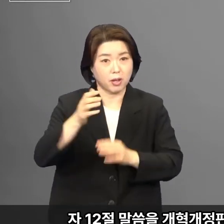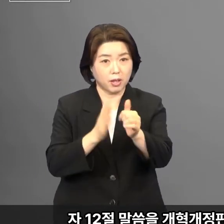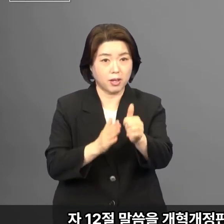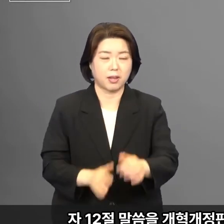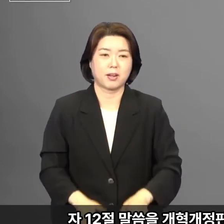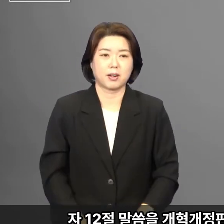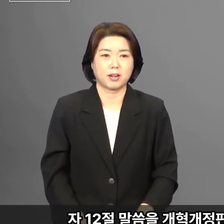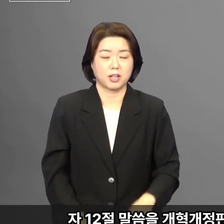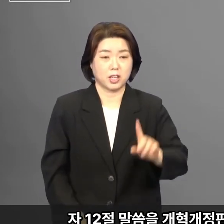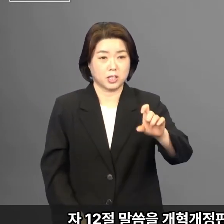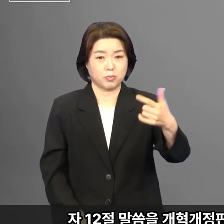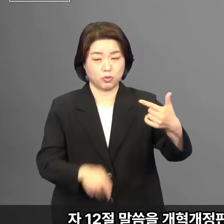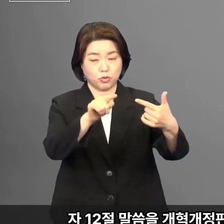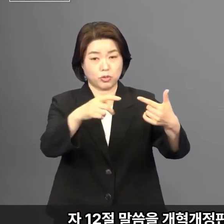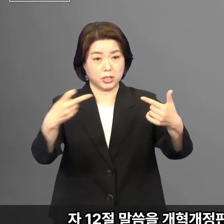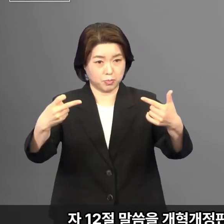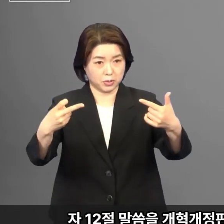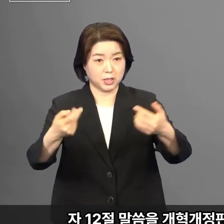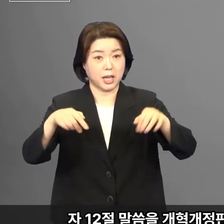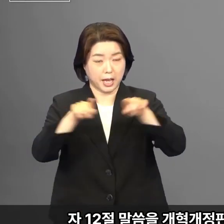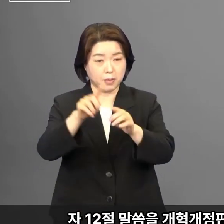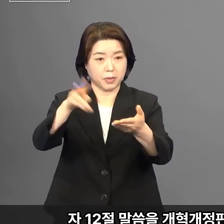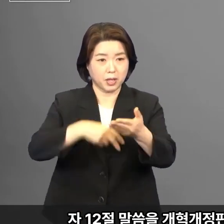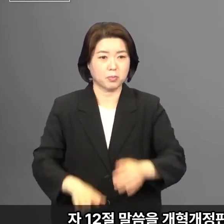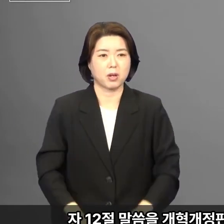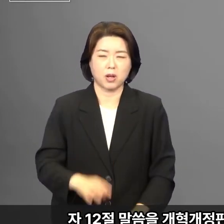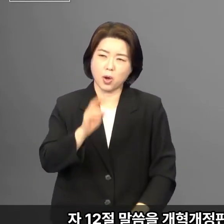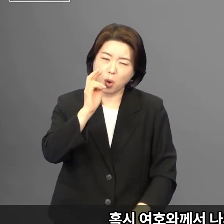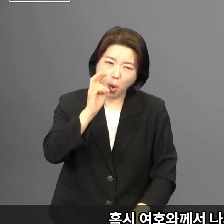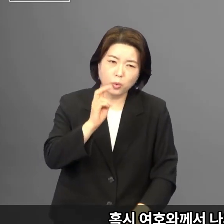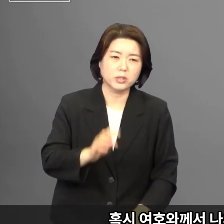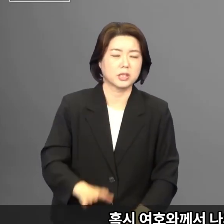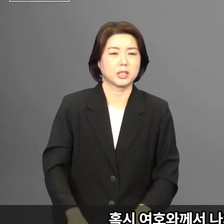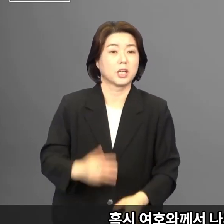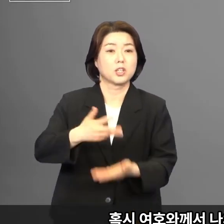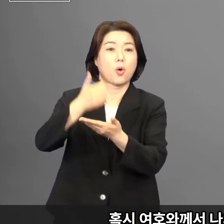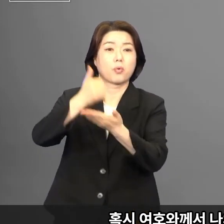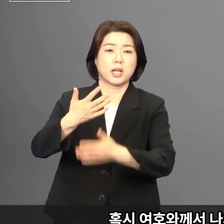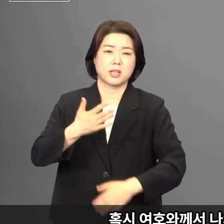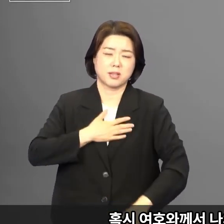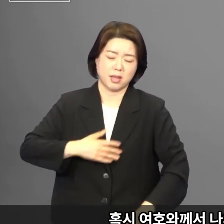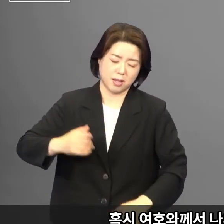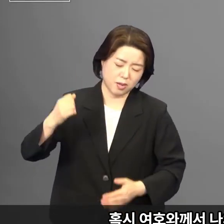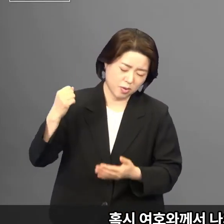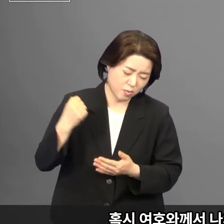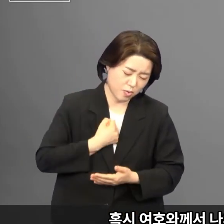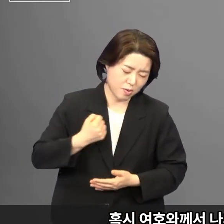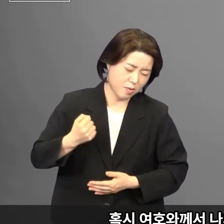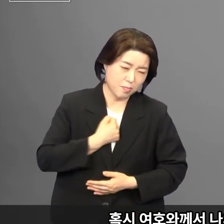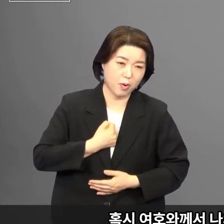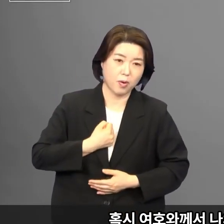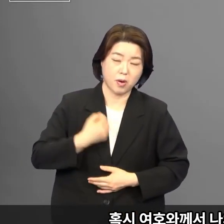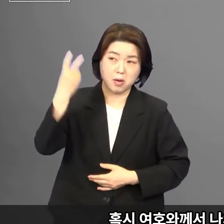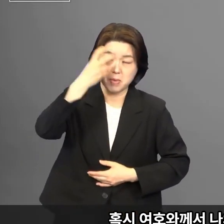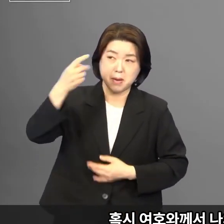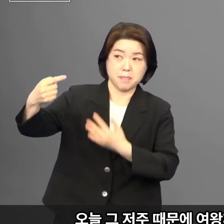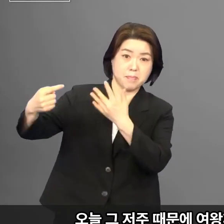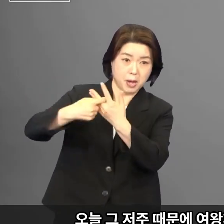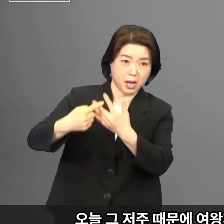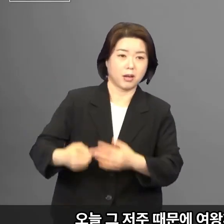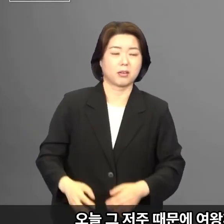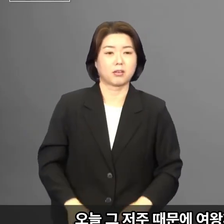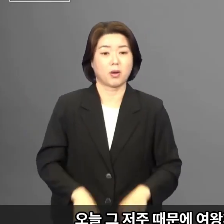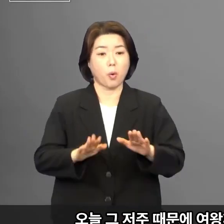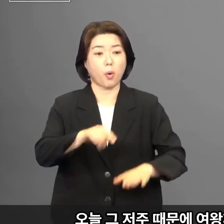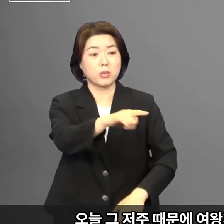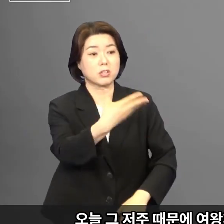12절 말씀을 개역 개정판으로 함께 읽어보겠습니다. 시작. 혹시 여호와께서 나의 원통함을 감찰하시리니 오늘